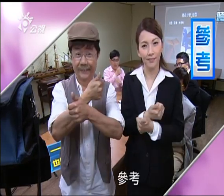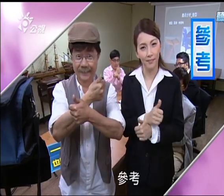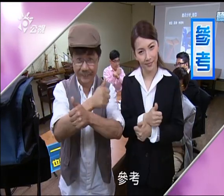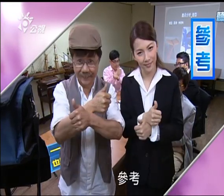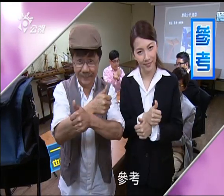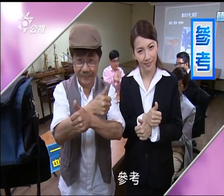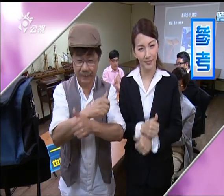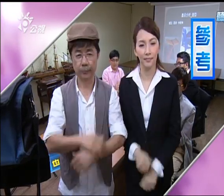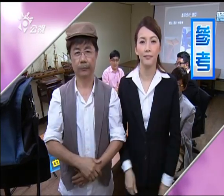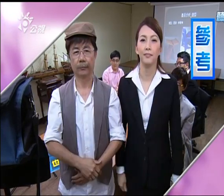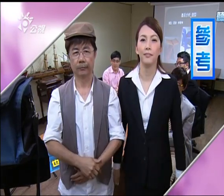参考，